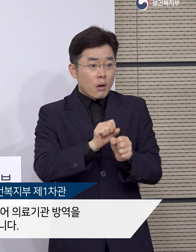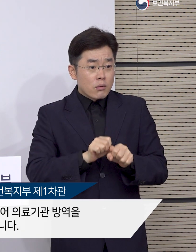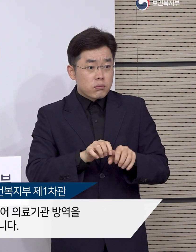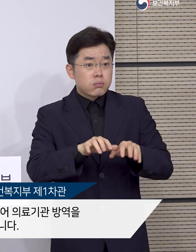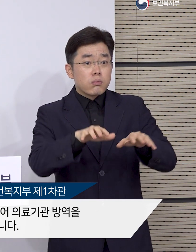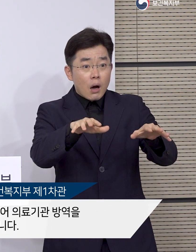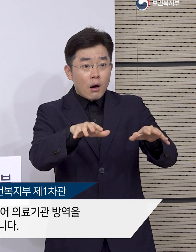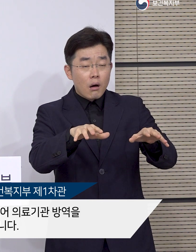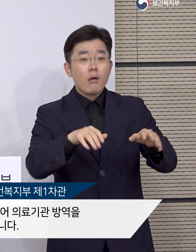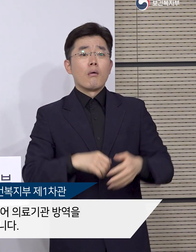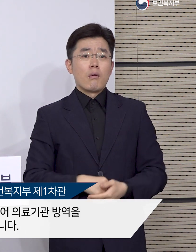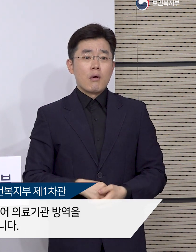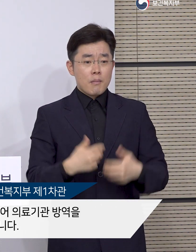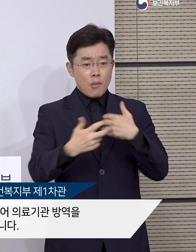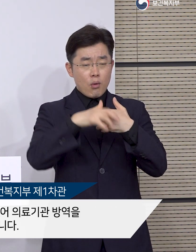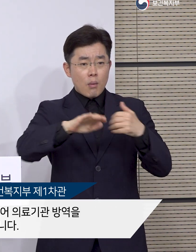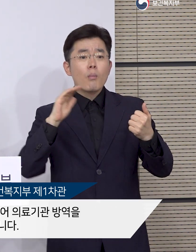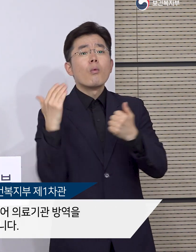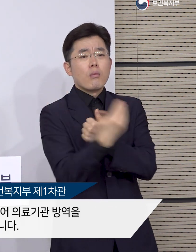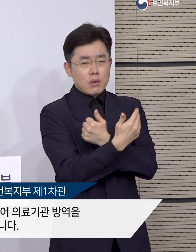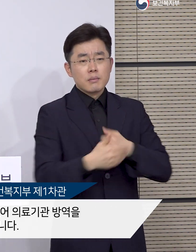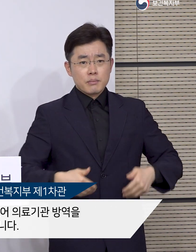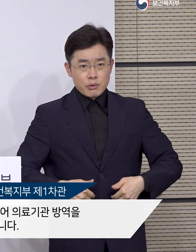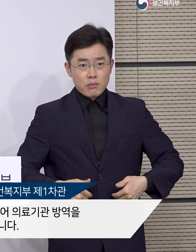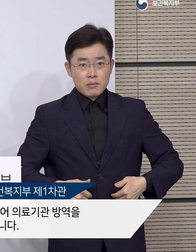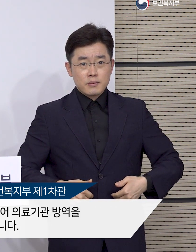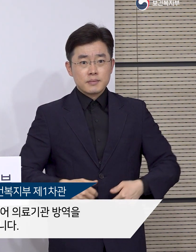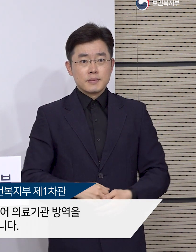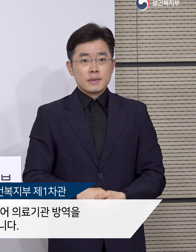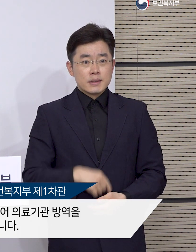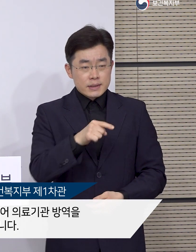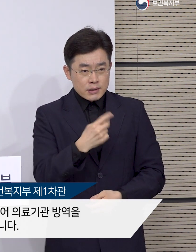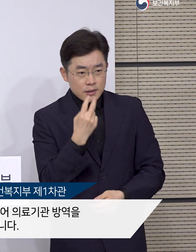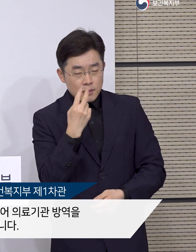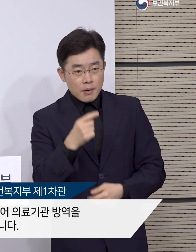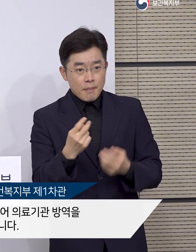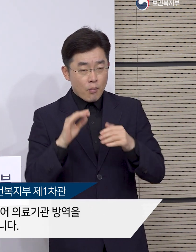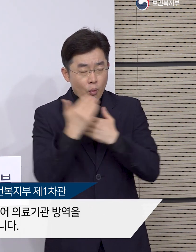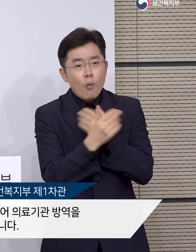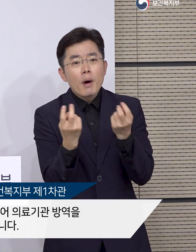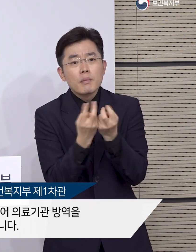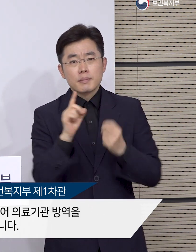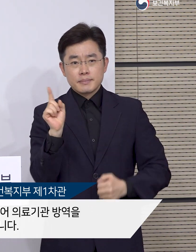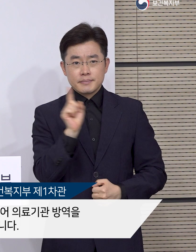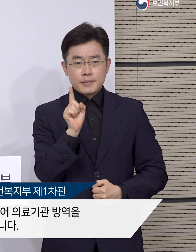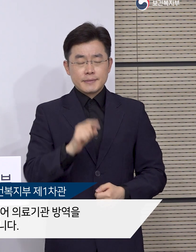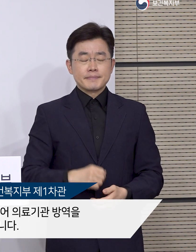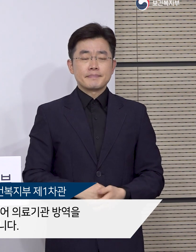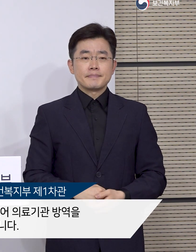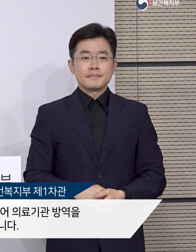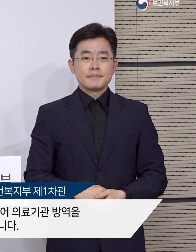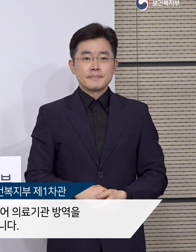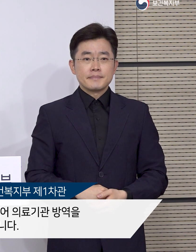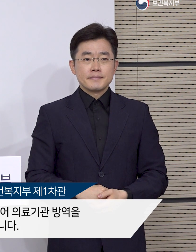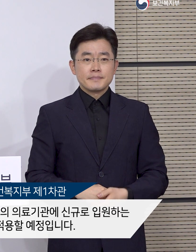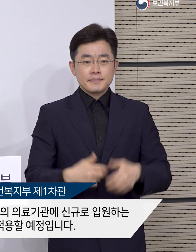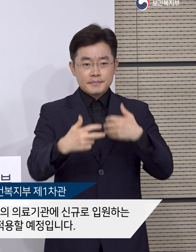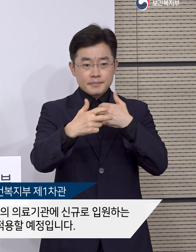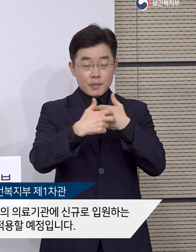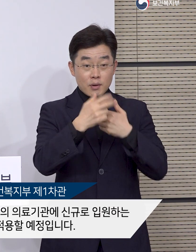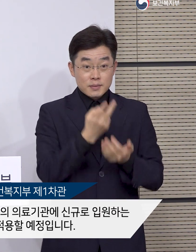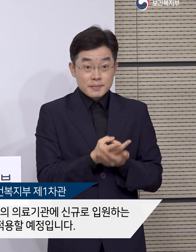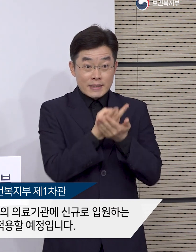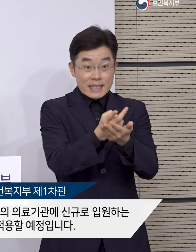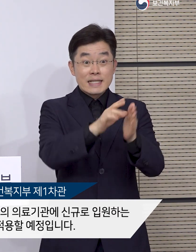사례가 늘고 있어 의료기관 방역을 보다 정밀하게 강화할 필요성이 높아지고 있습니다. 이에